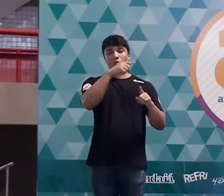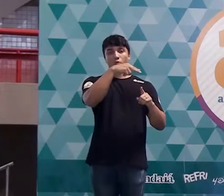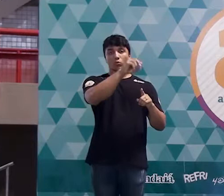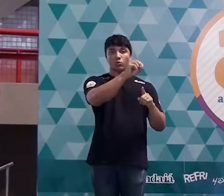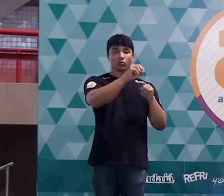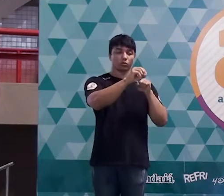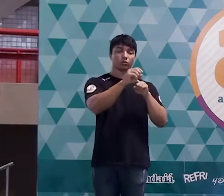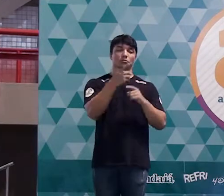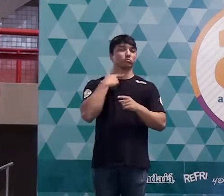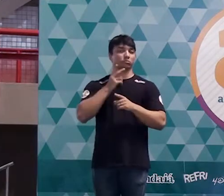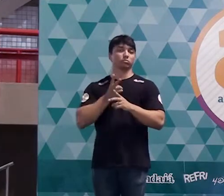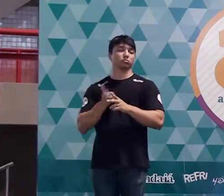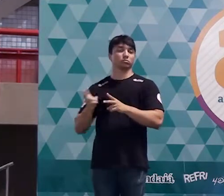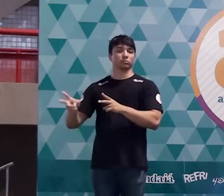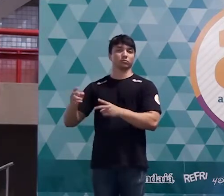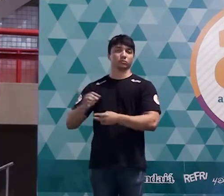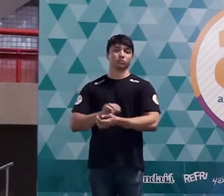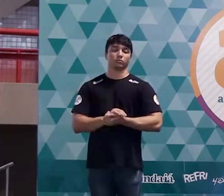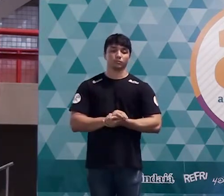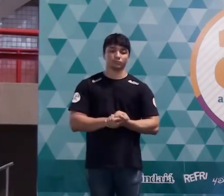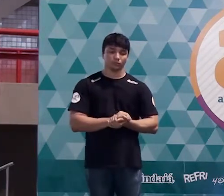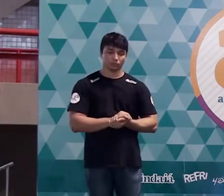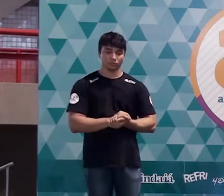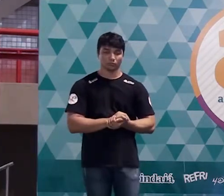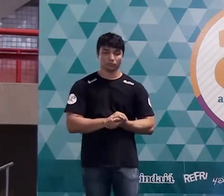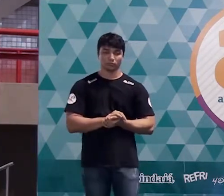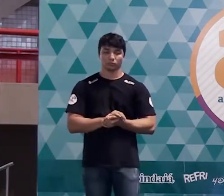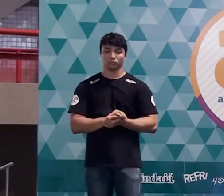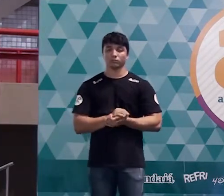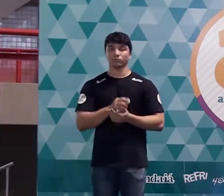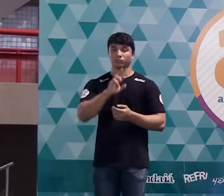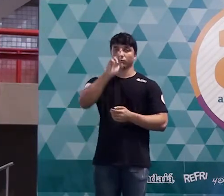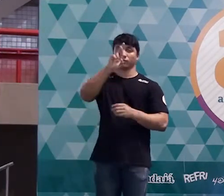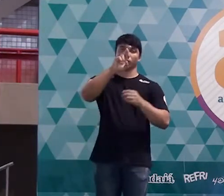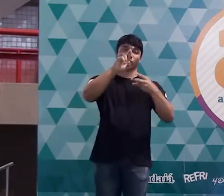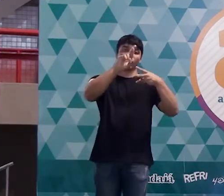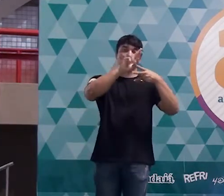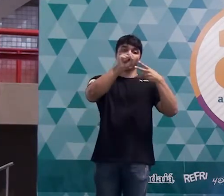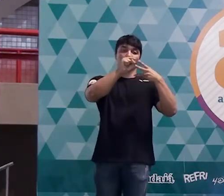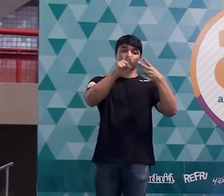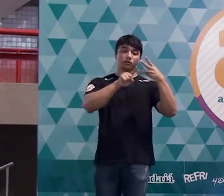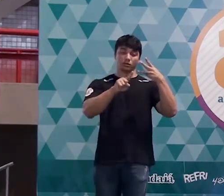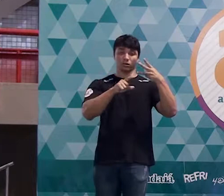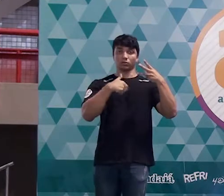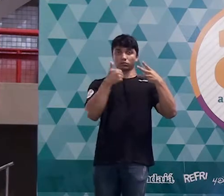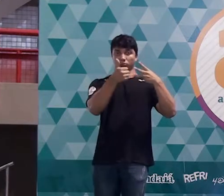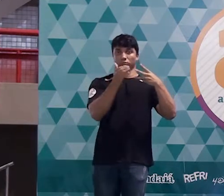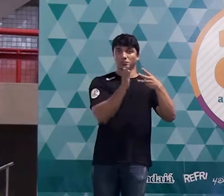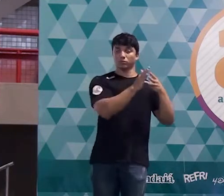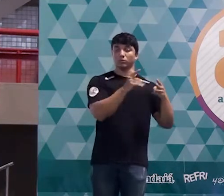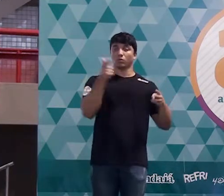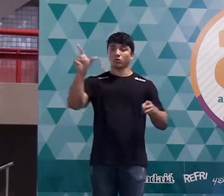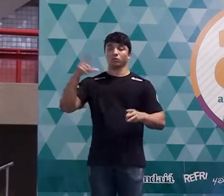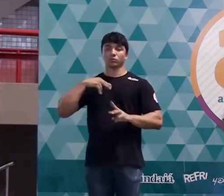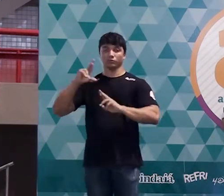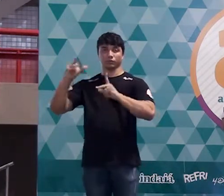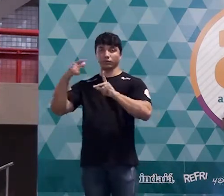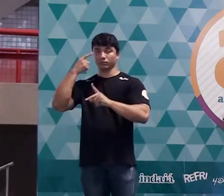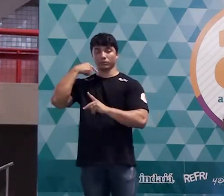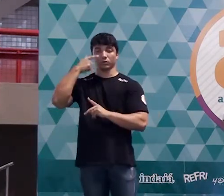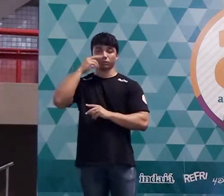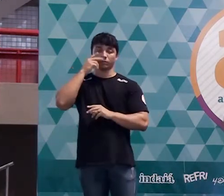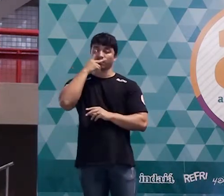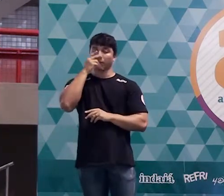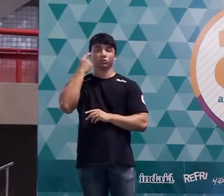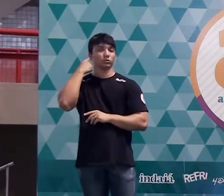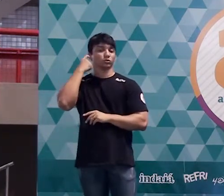vendam-no. E assim sucessivamente, tá certo? Então, com RSZ é uma coisa, com som nasal nós temos outras. Então, como é